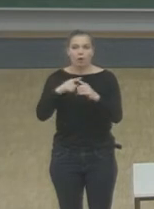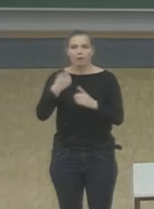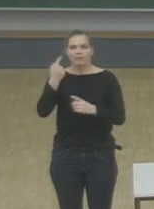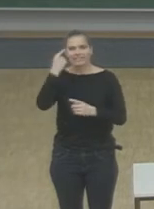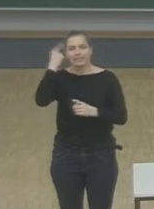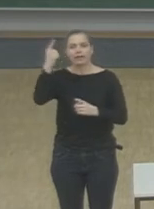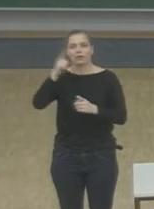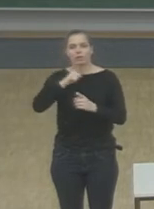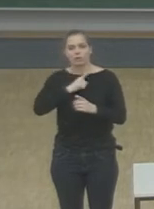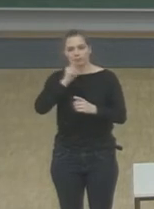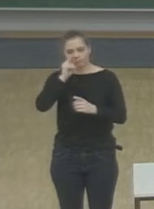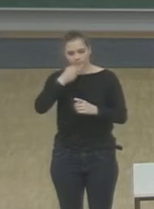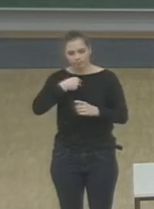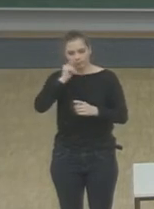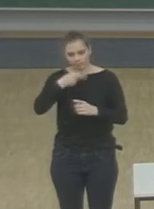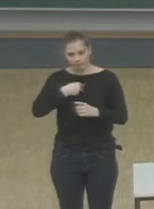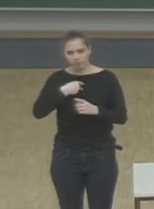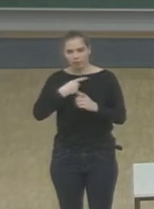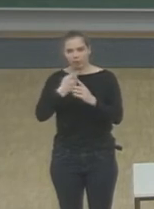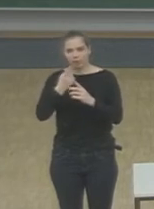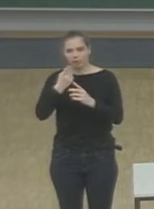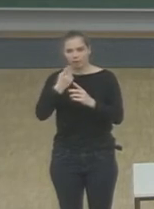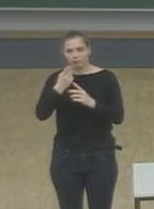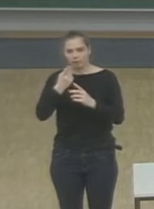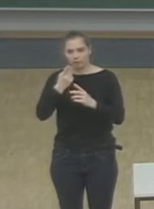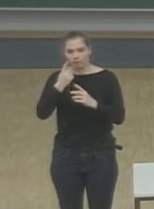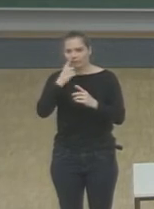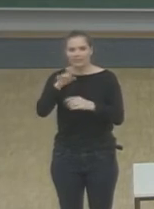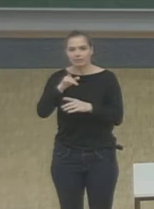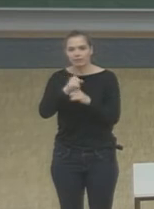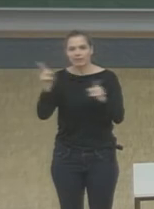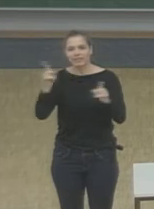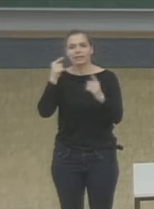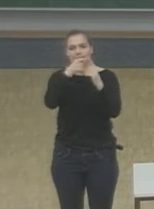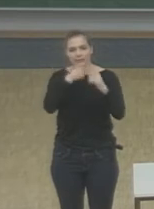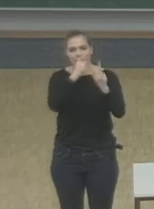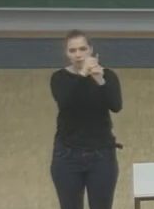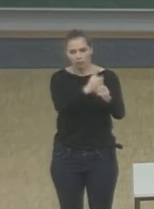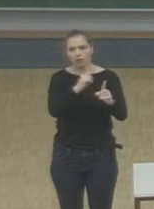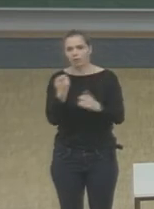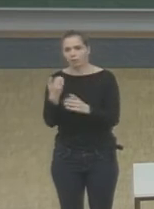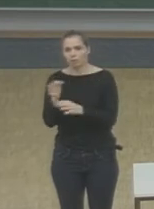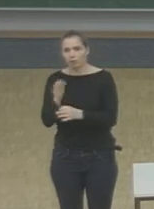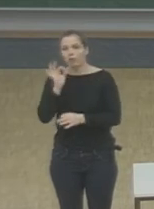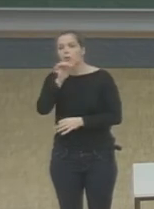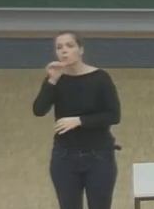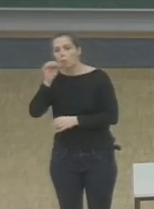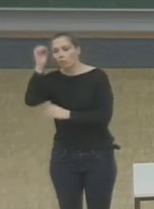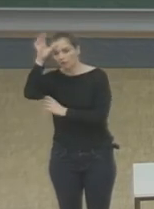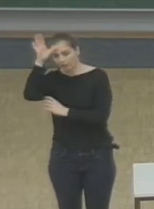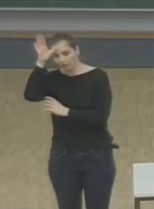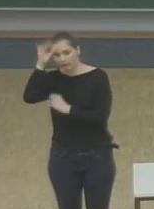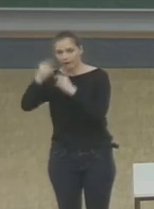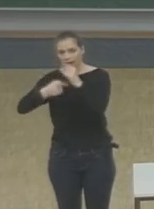durch beide das Gemüt erhöht, tot und unfruchtbar. Für berufliche Bildung müsse man sich hingegen sehr oft auf in